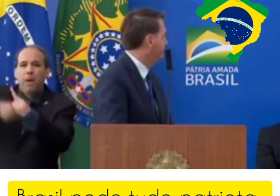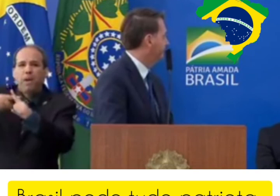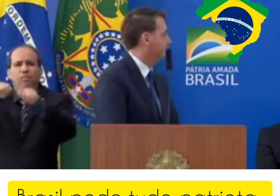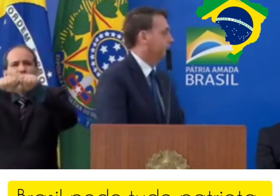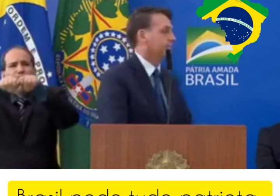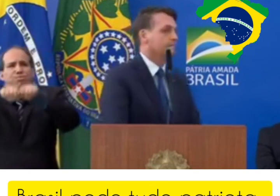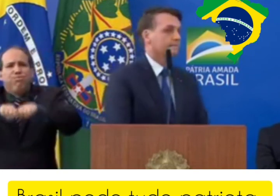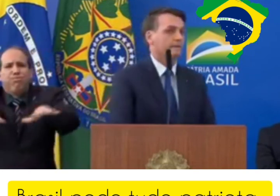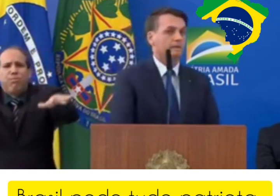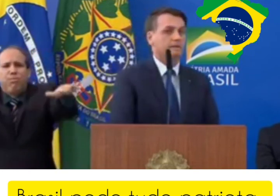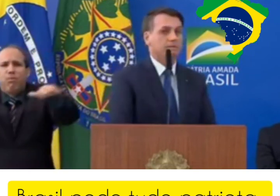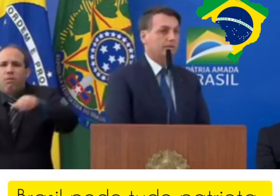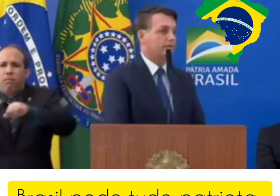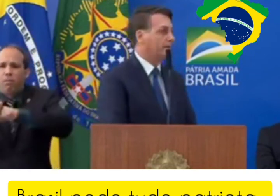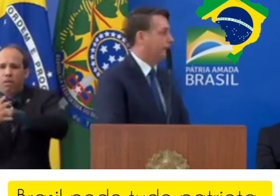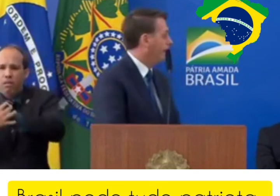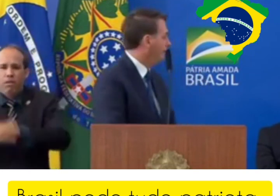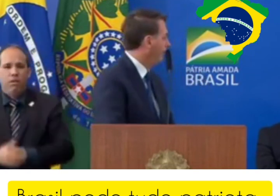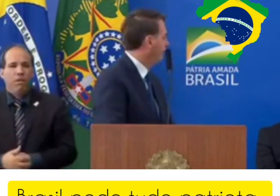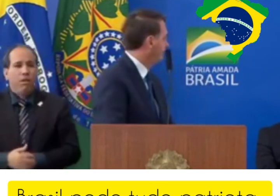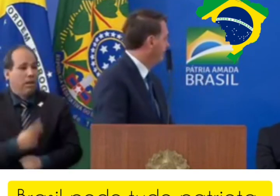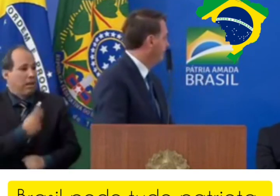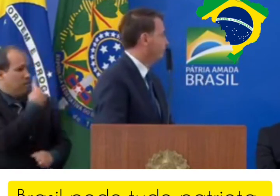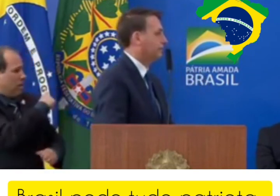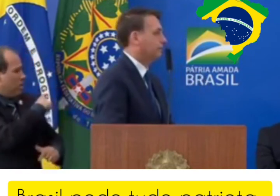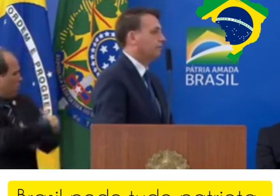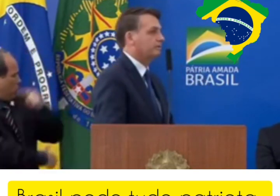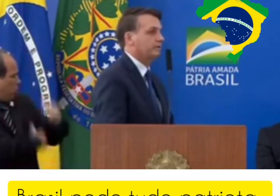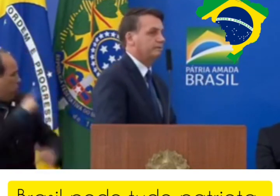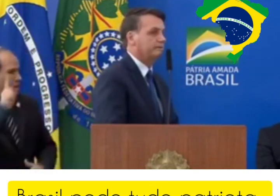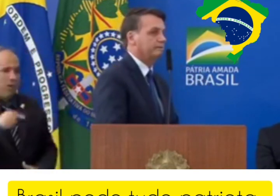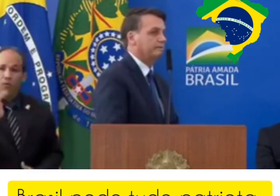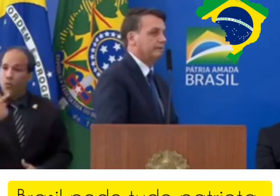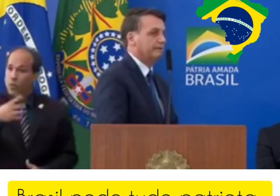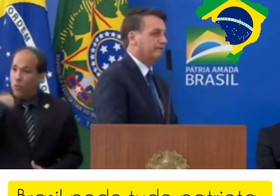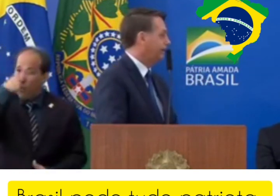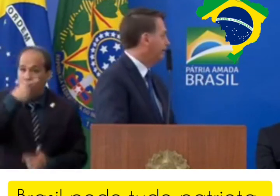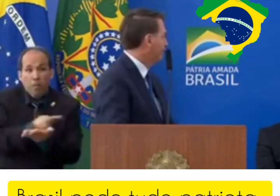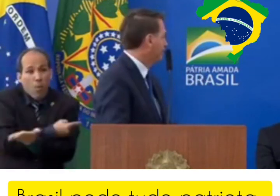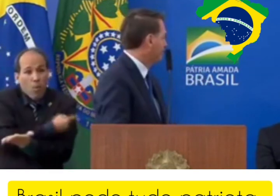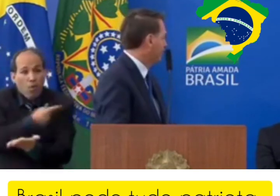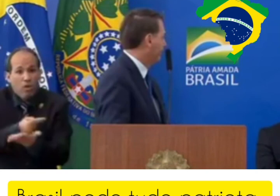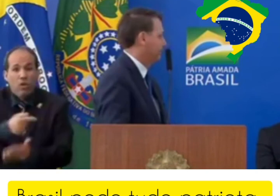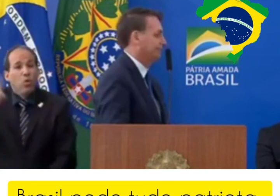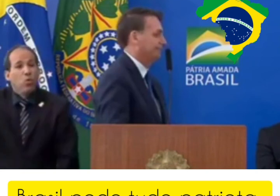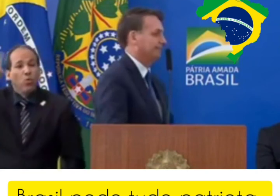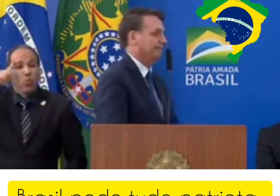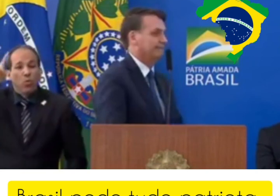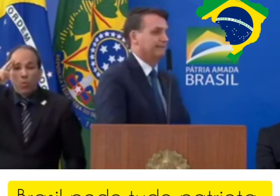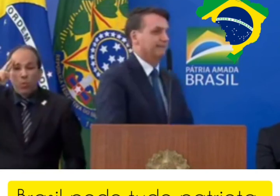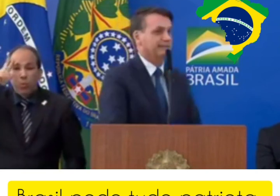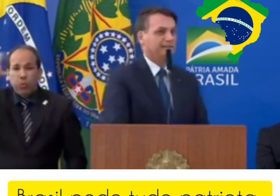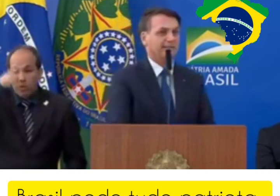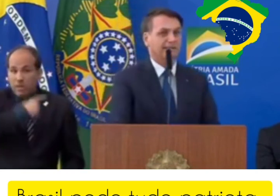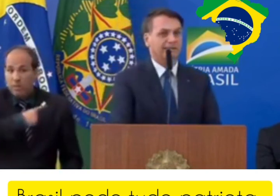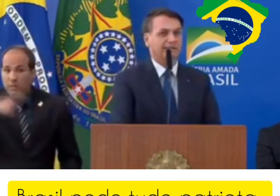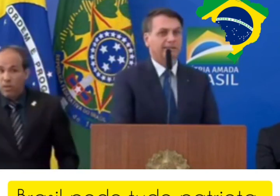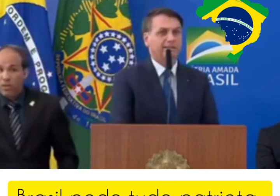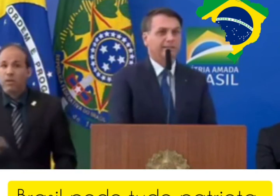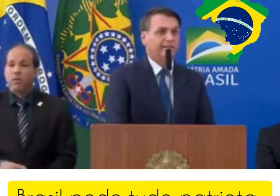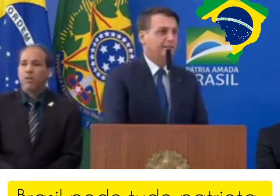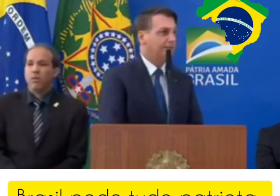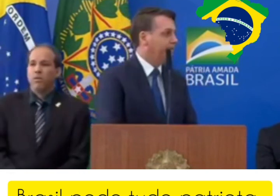pandemia. O seu trabalho é 24 horas por dia, 7 dias por semana.